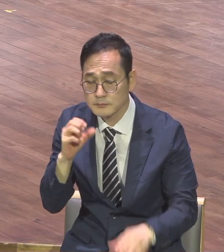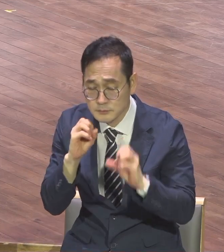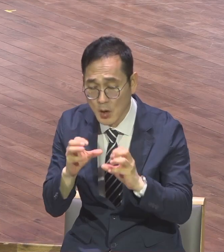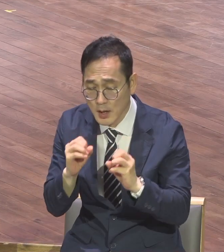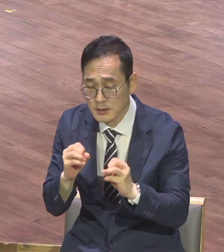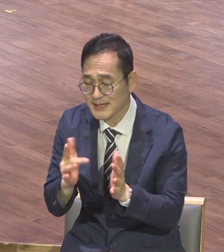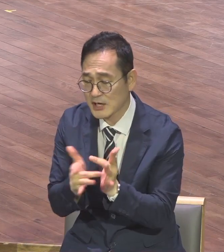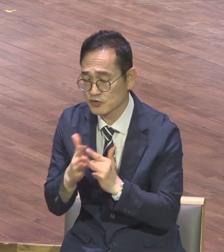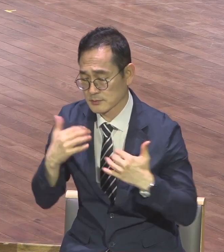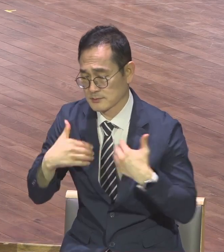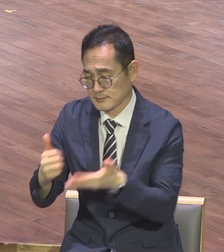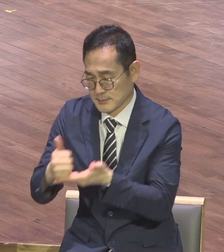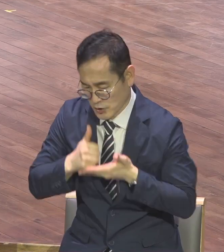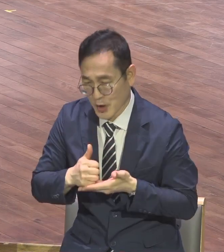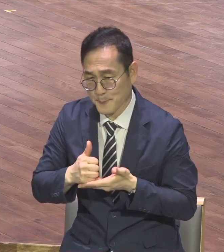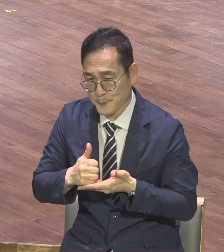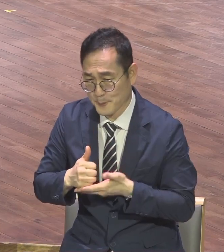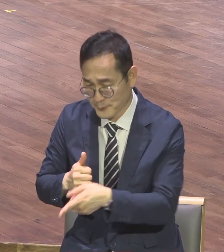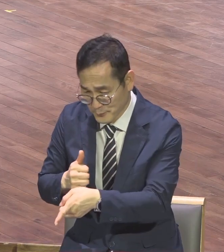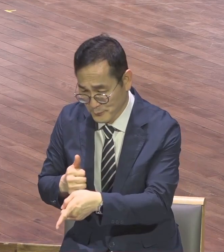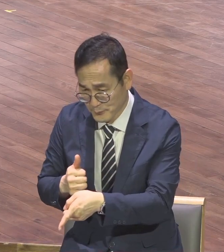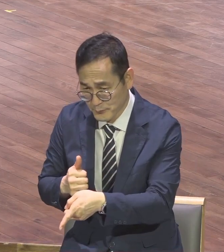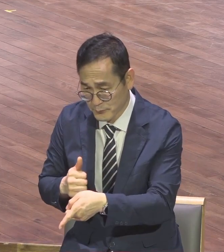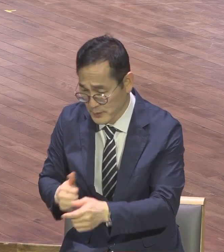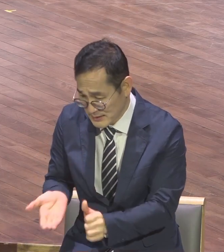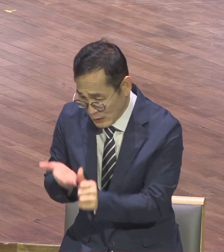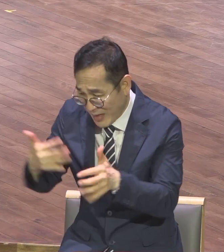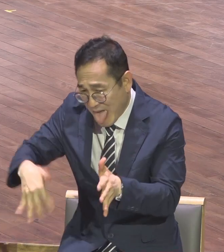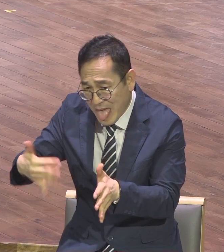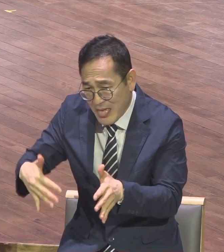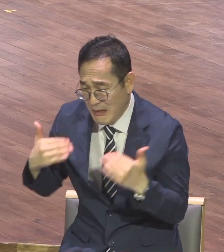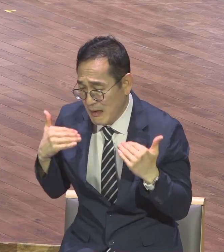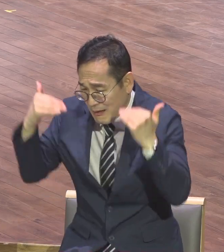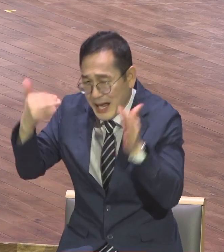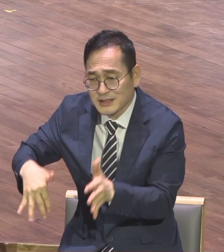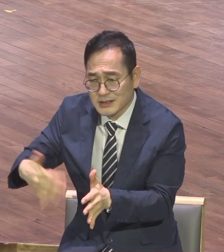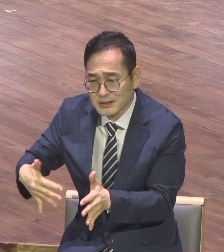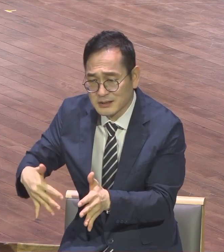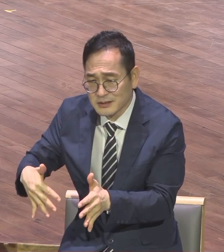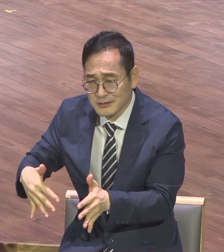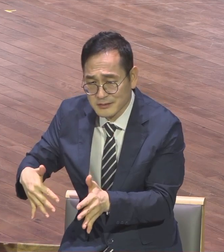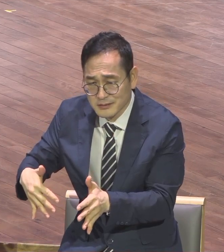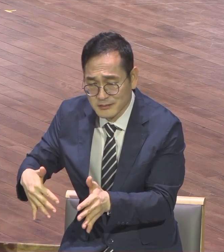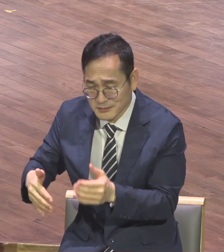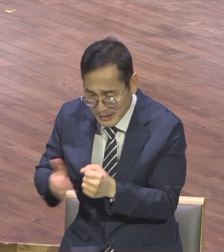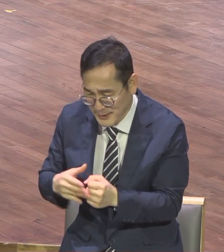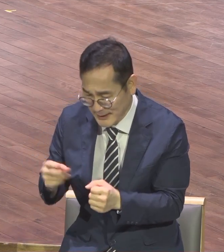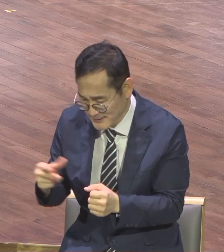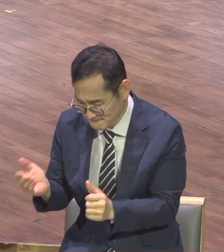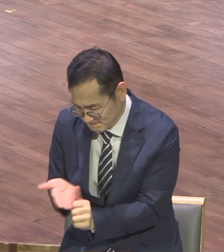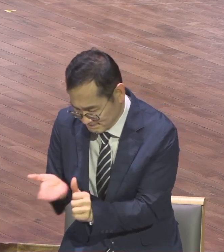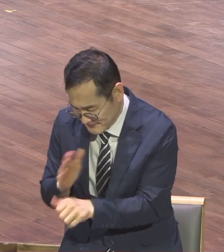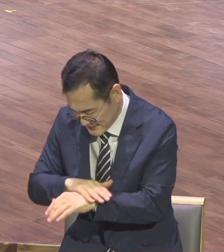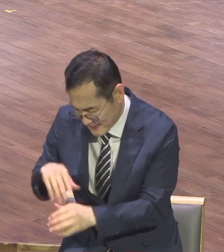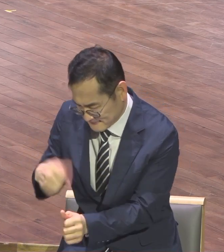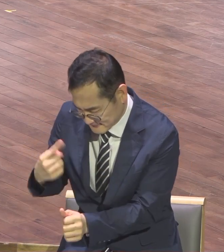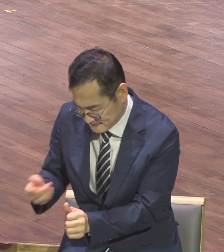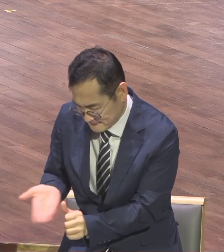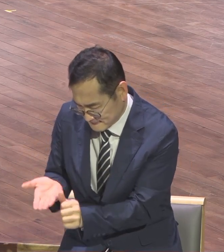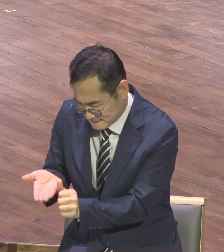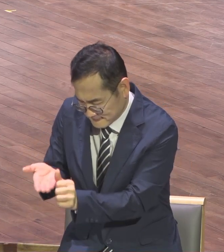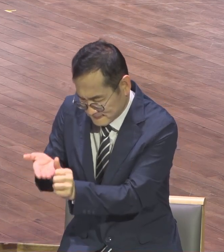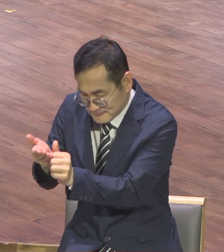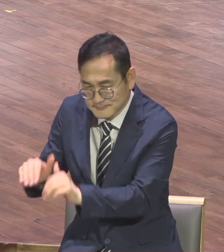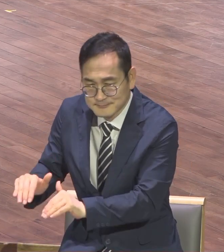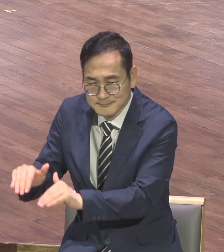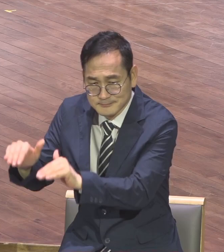지역에서 복음의 뿌리를 내려주는 양육 사역을 병행했습니다. 그리고 사실 감옥에 갇혀가지고 현장을 못 가면 편지를